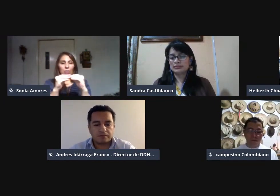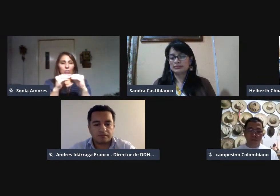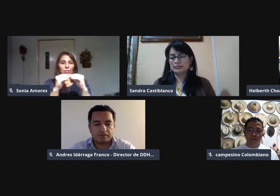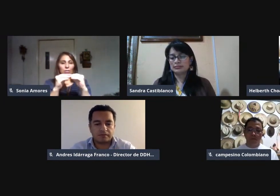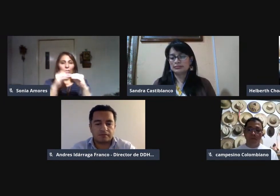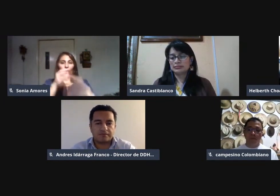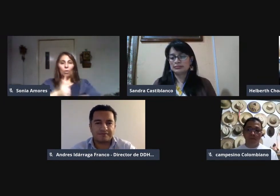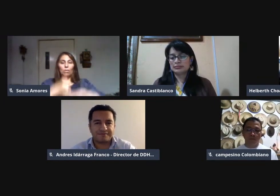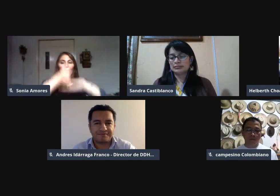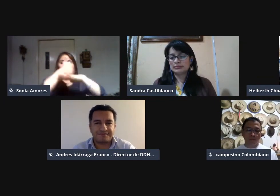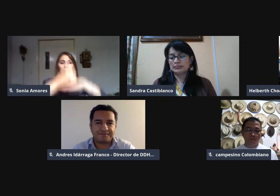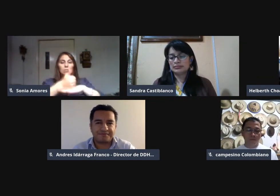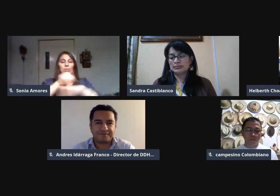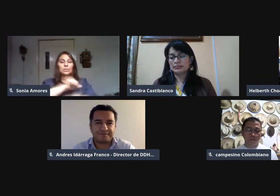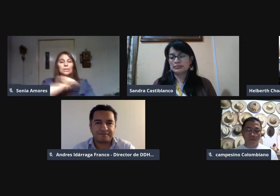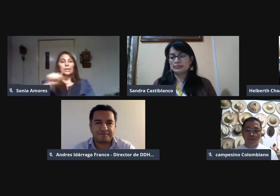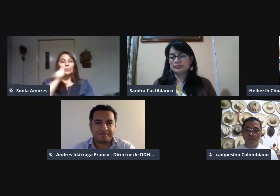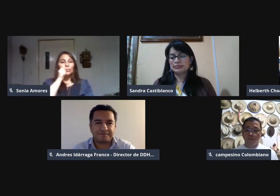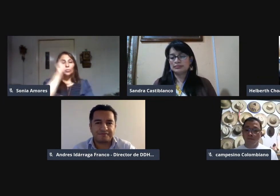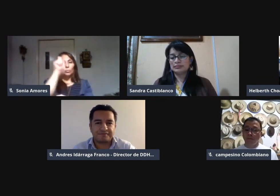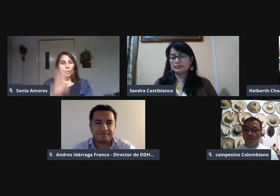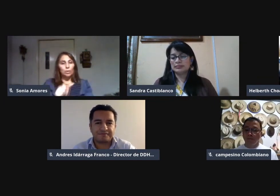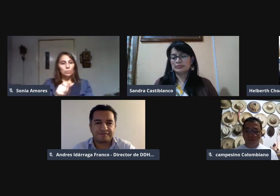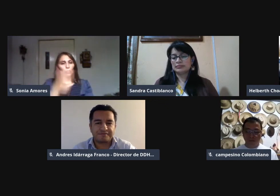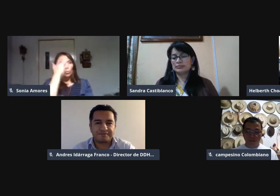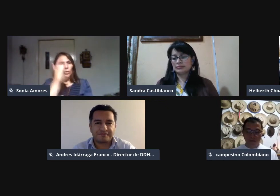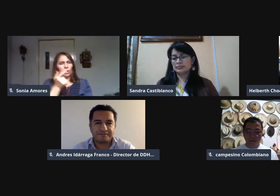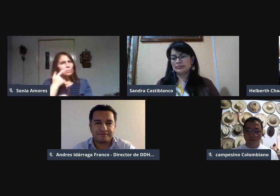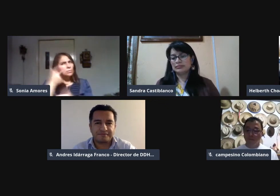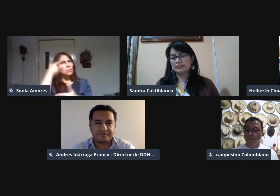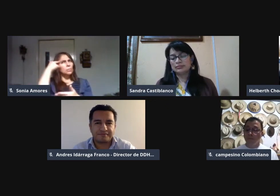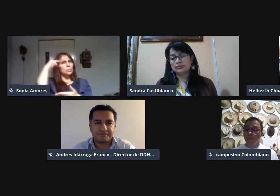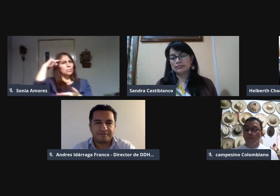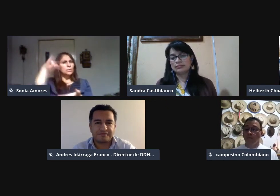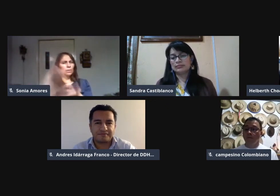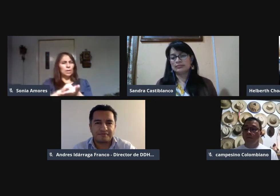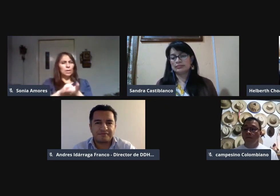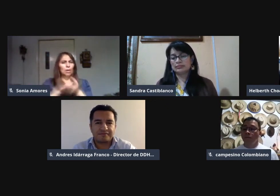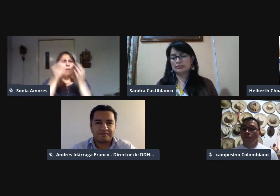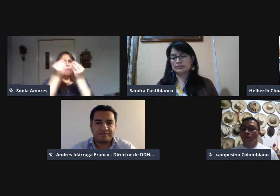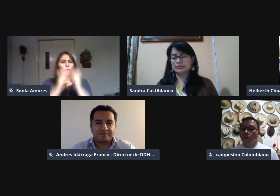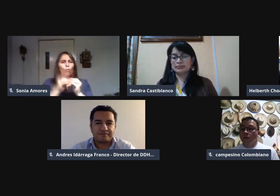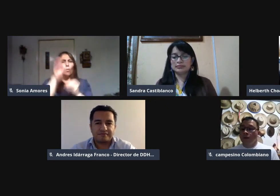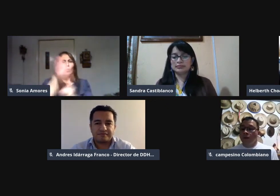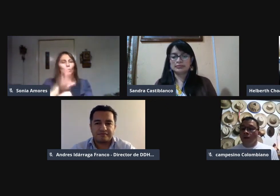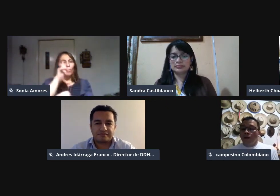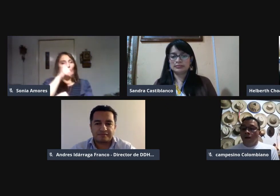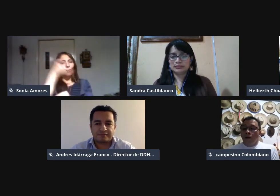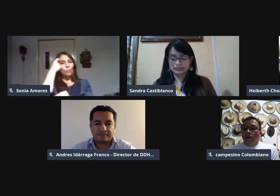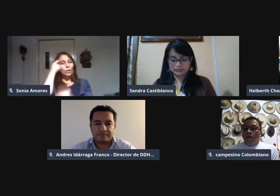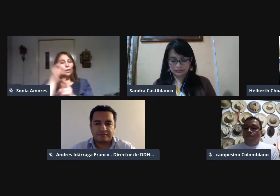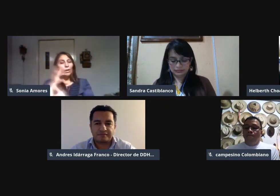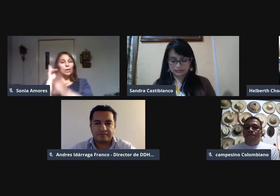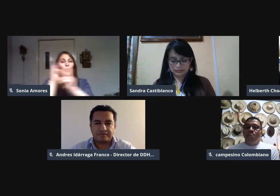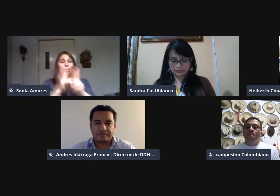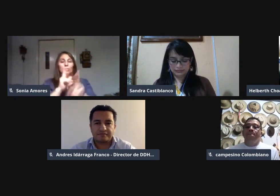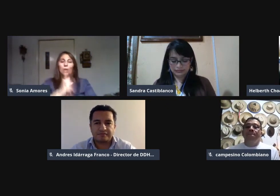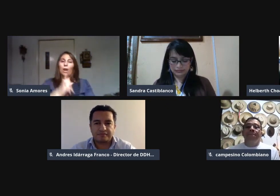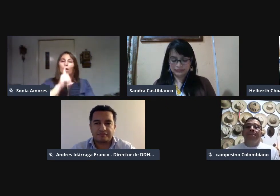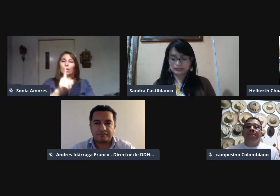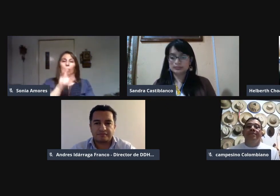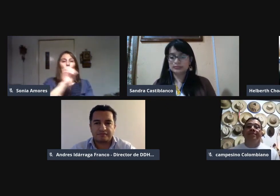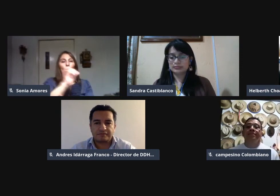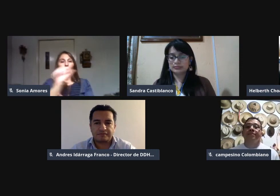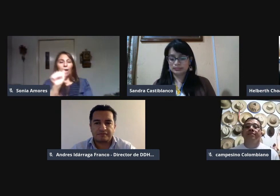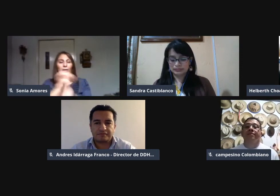Humanos porque también se cree que en esas formas de gobierno el reconocimiento a los líderes y lideresas sociales